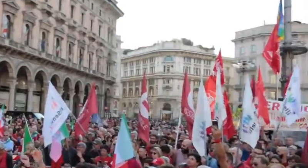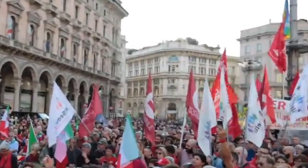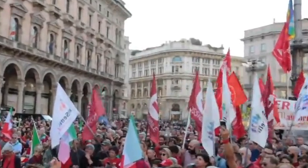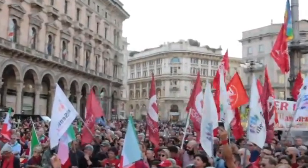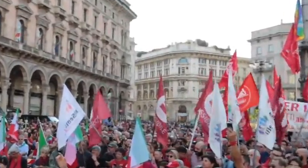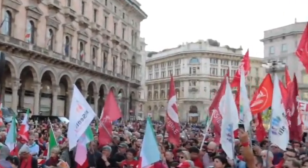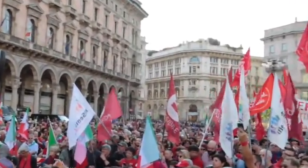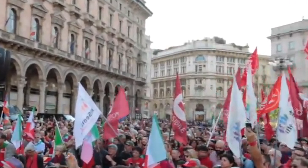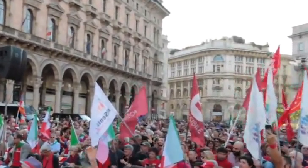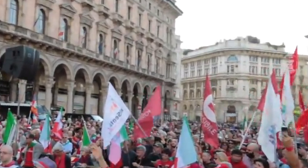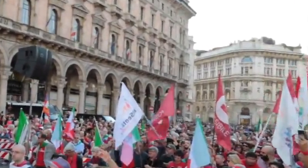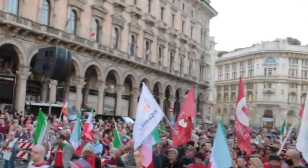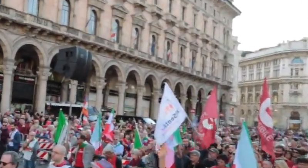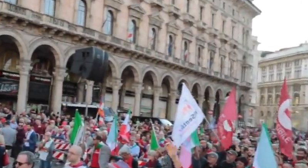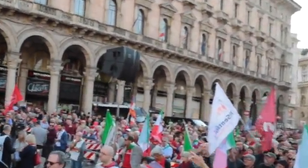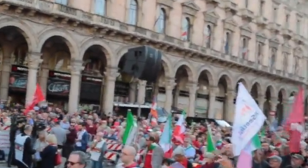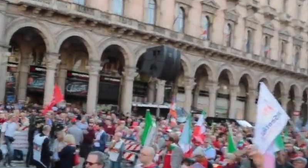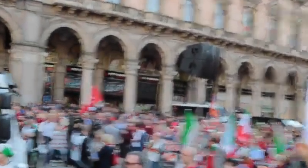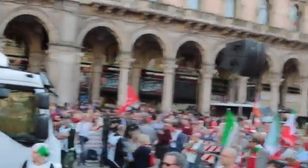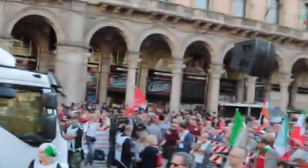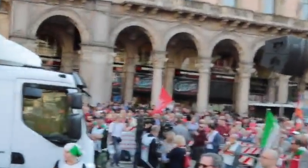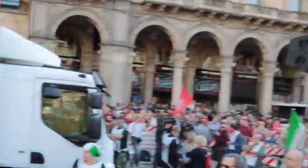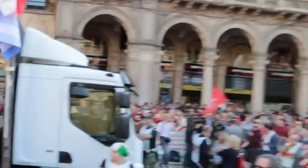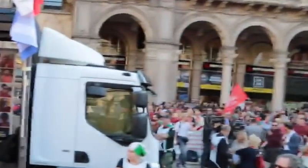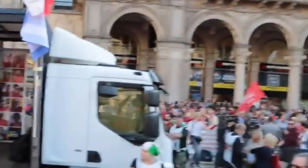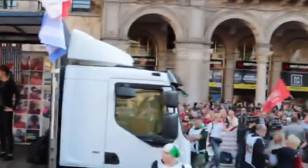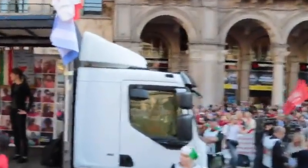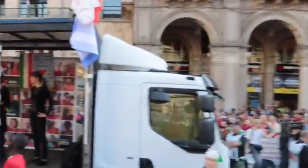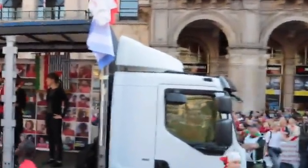Voglio sentirvi, vai.